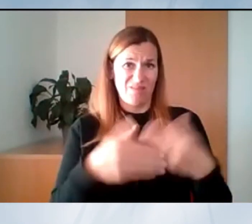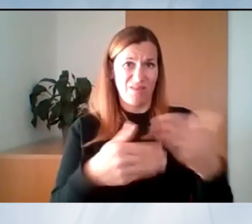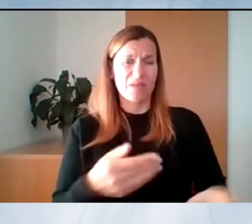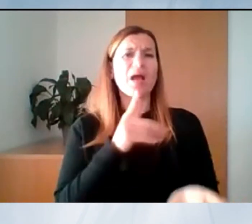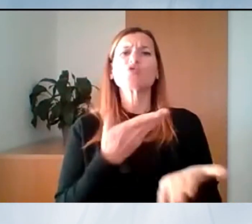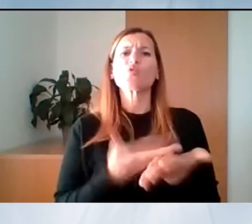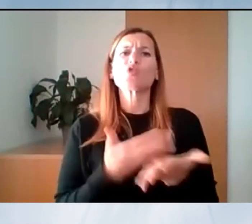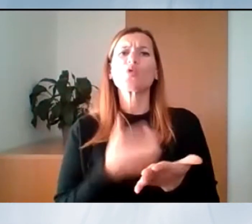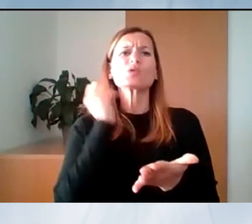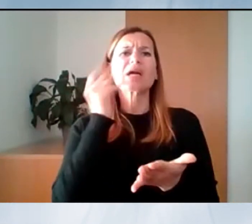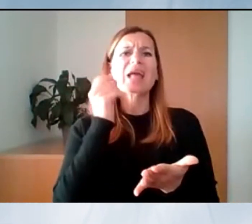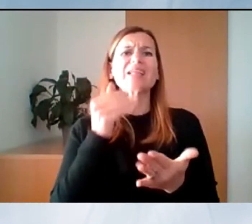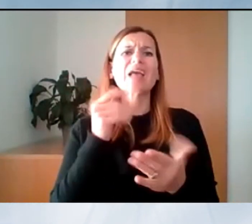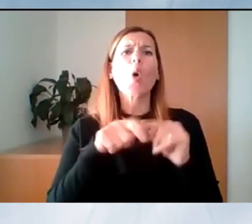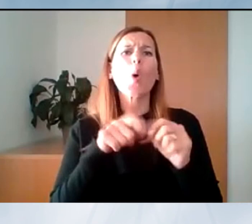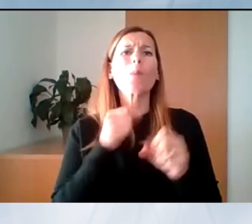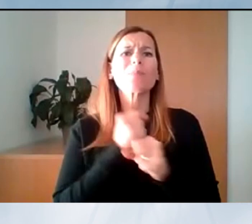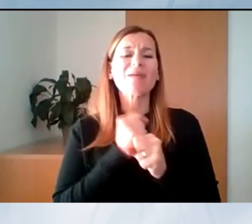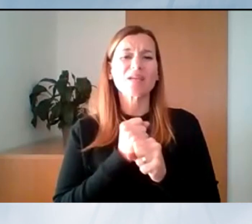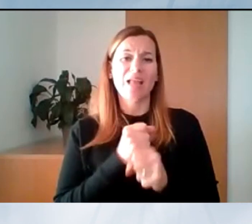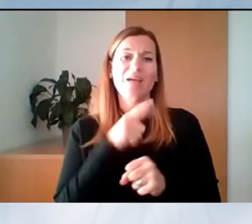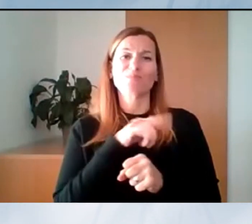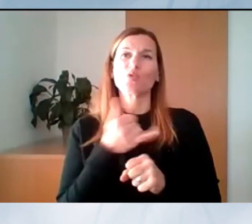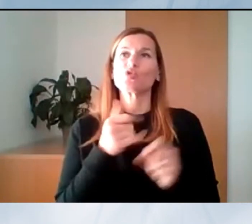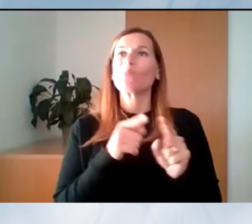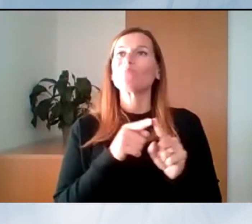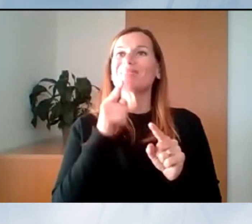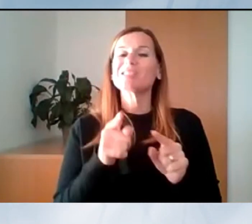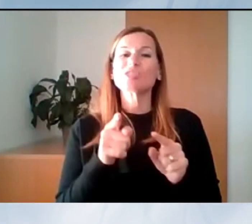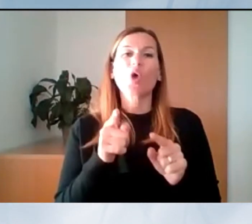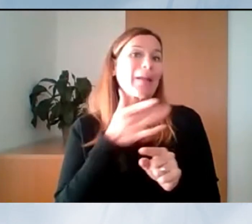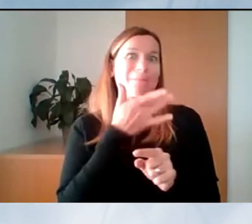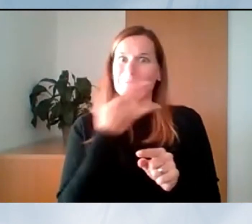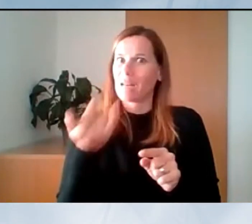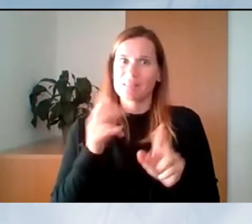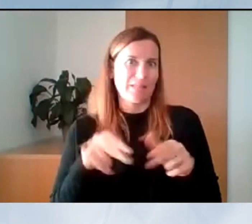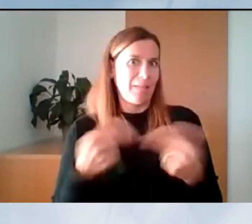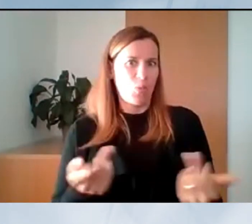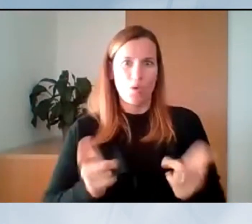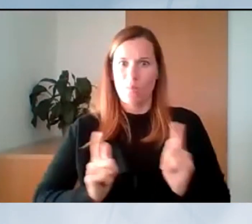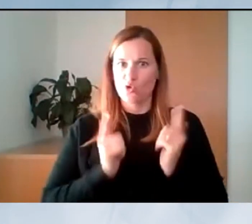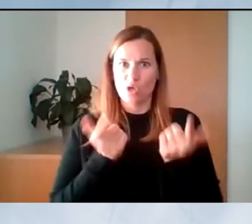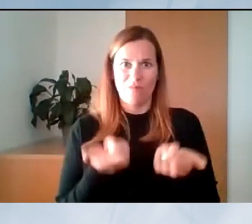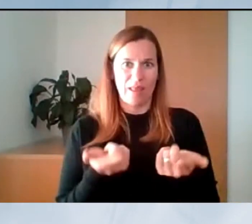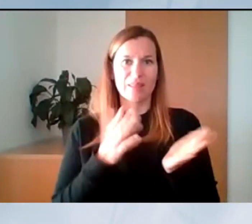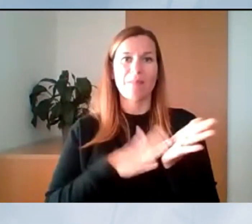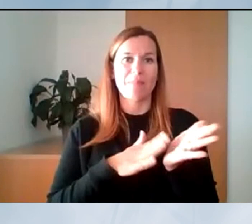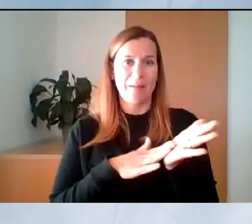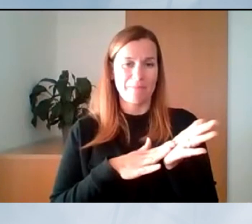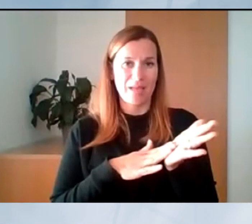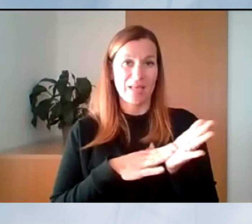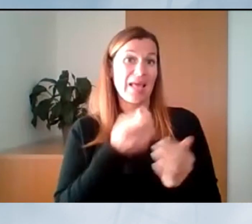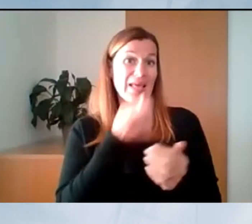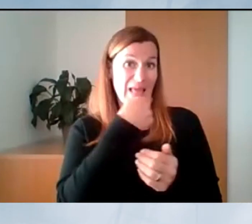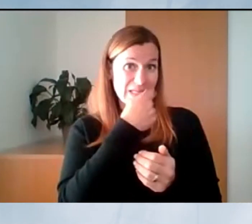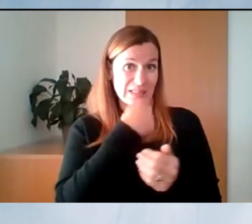to osnovna vsakdanja opravila? Osnovna vsakdanja opravila so tisto, brez česar ne moremo živeti.